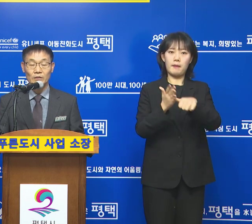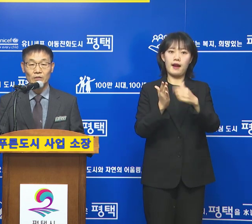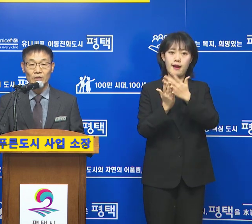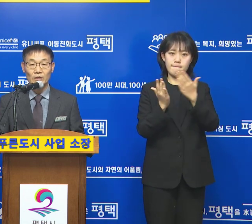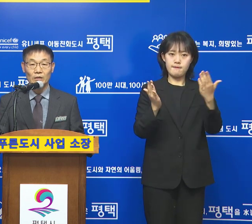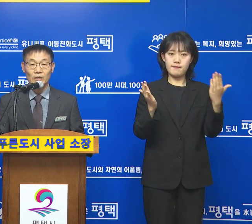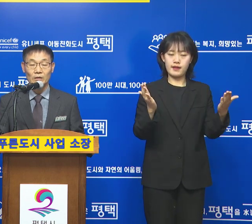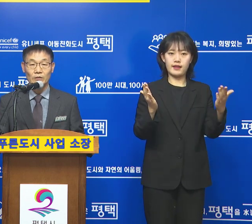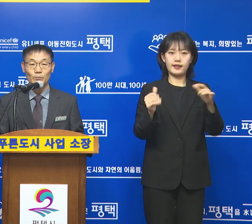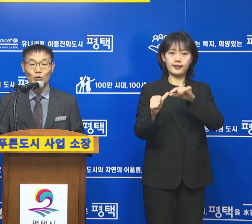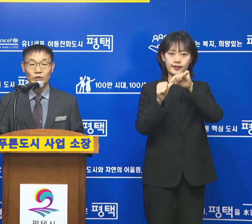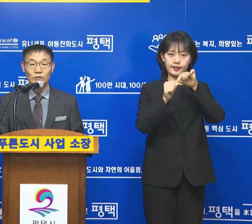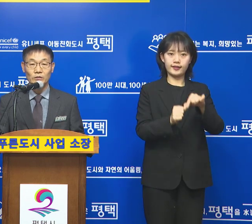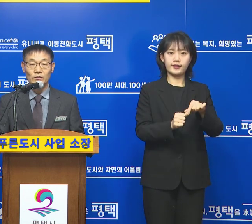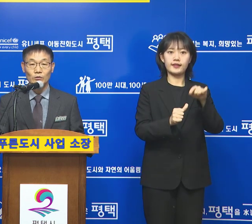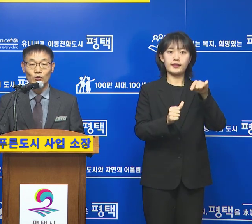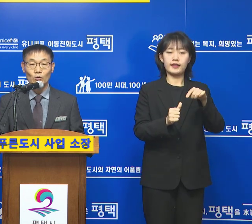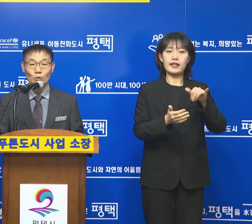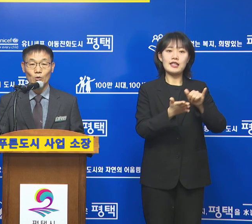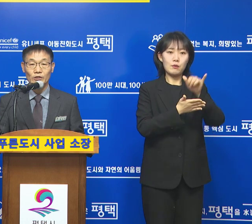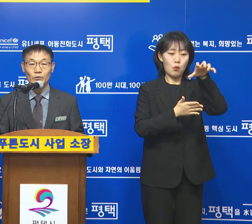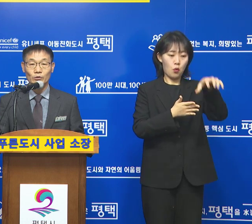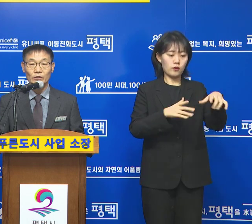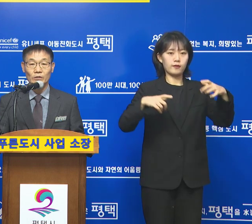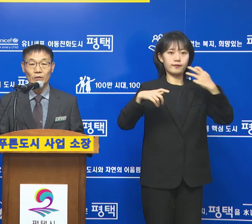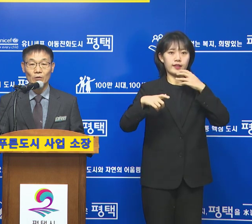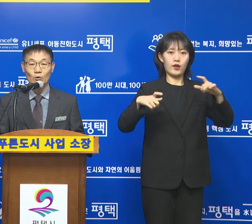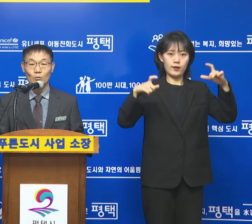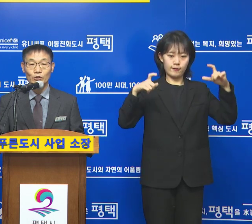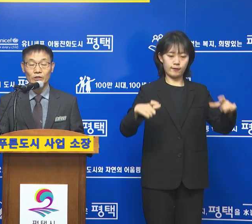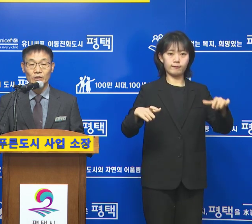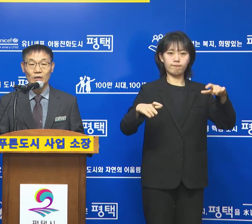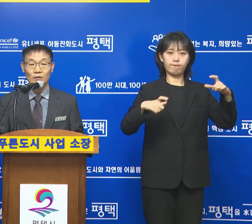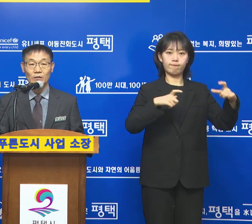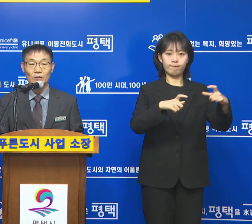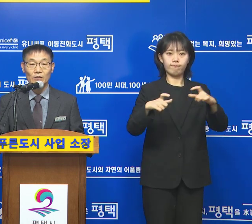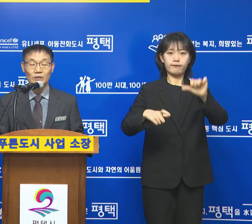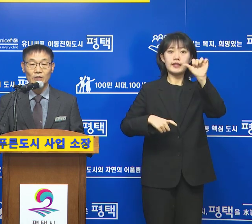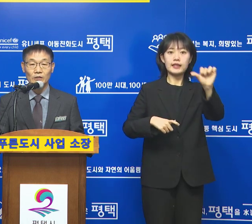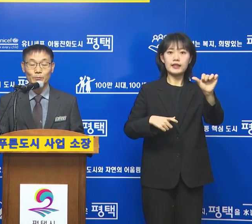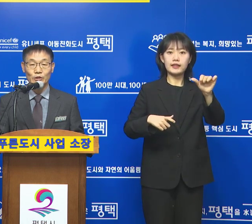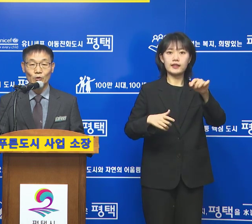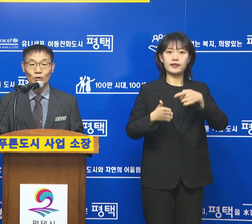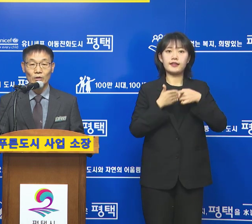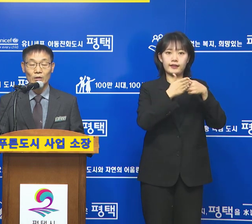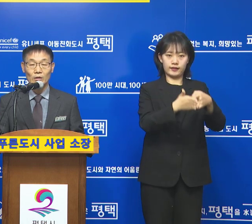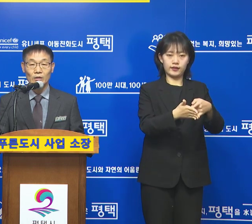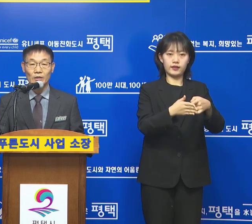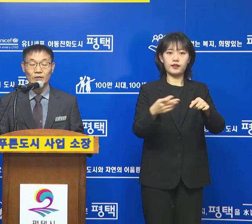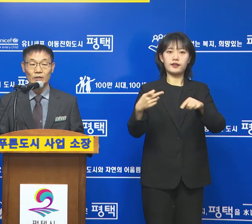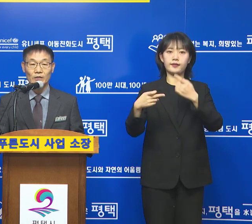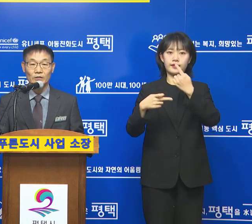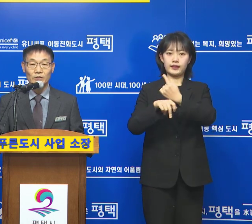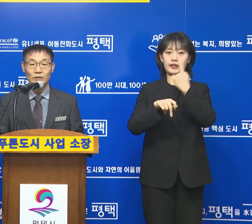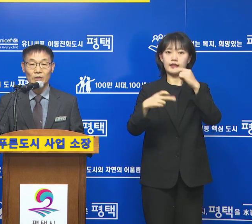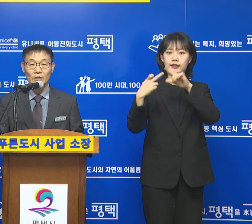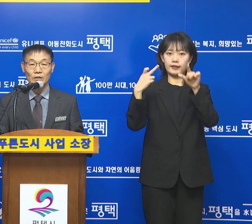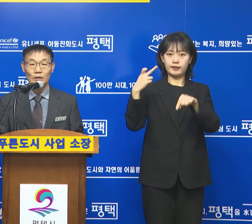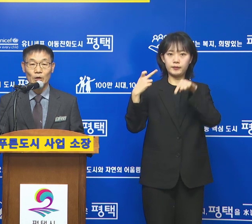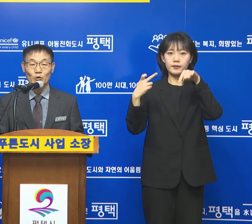개최 선정에 김포시 등 총 5개 시군이 공모 신청하여 지난 12월 개최